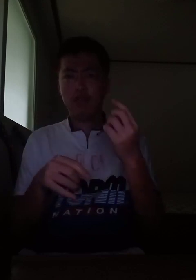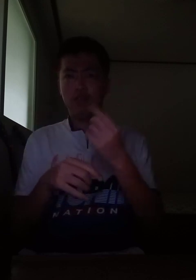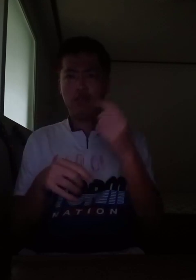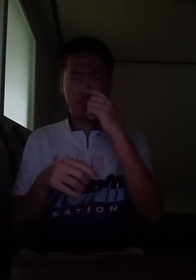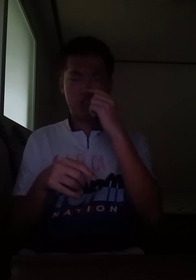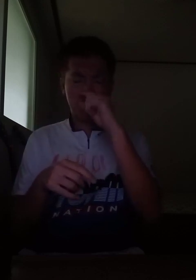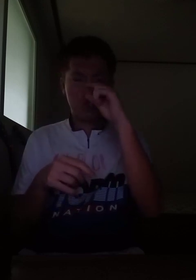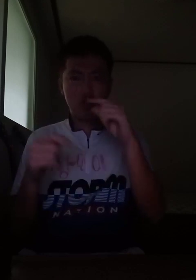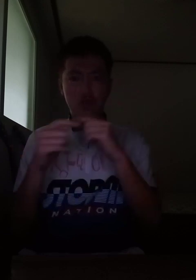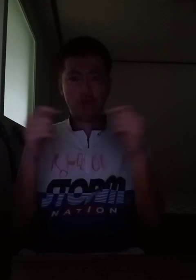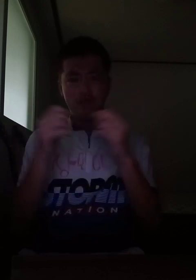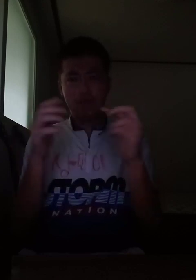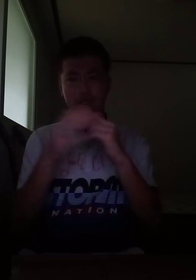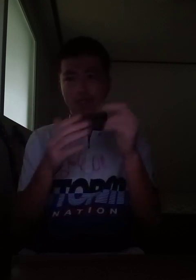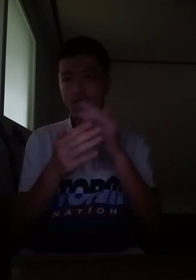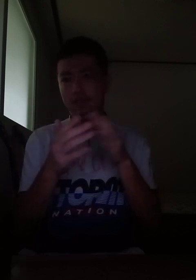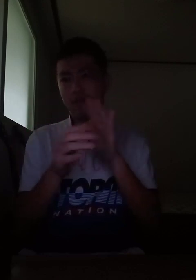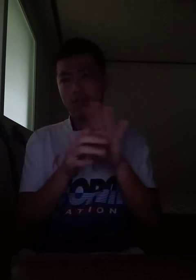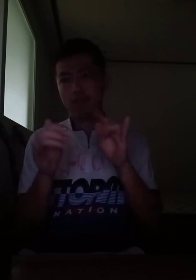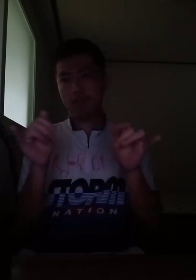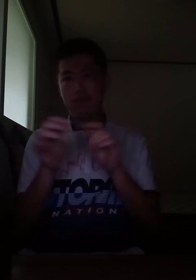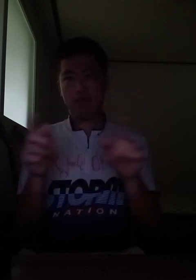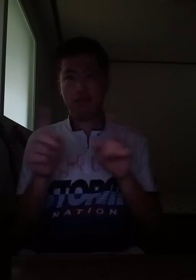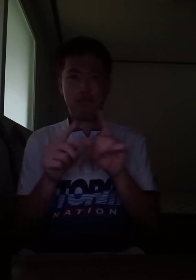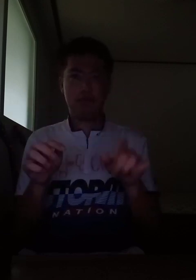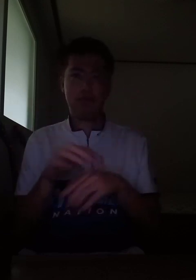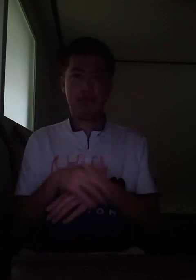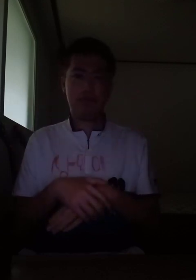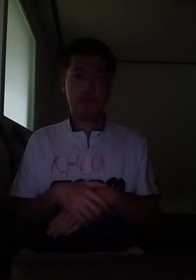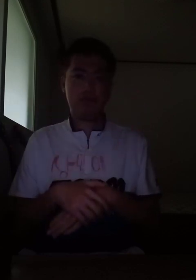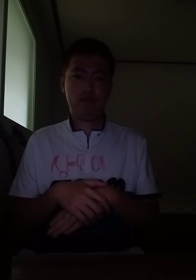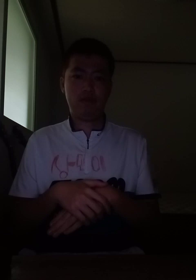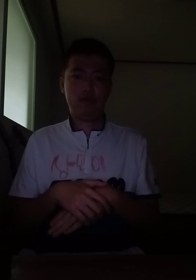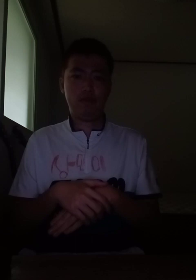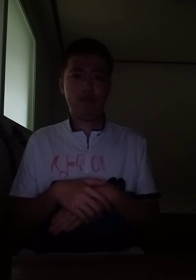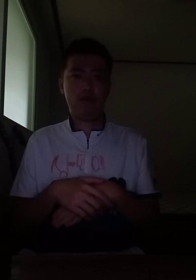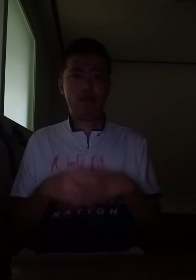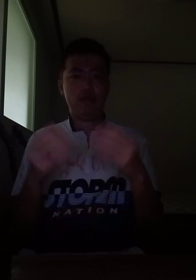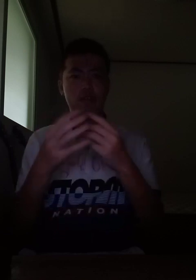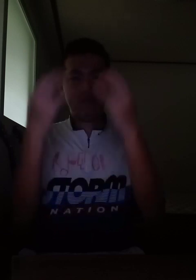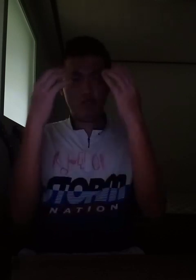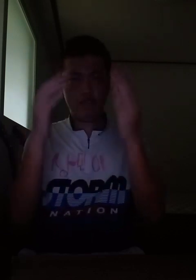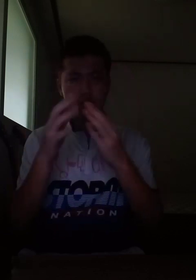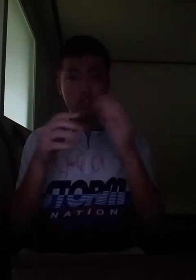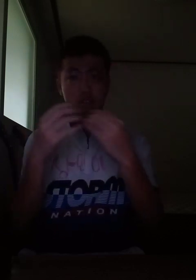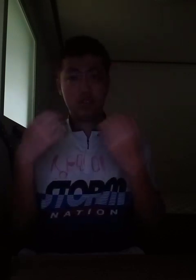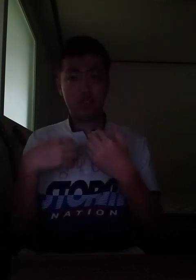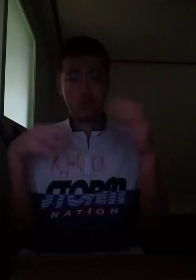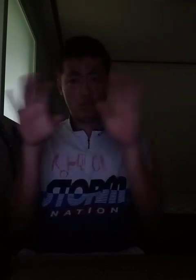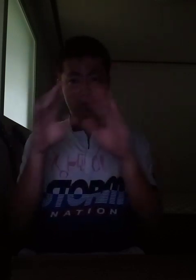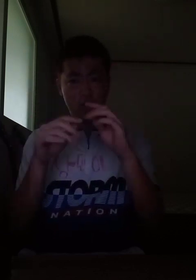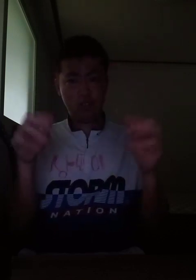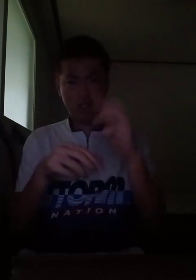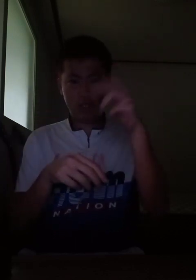취해 우발적으로 범행을 저질렀다고 진술한 것으로 전해졌습니다. 여름철 야간 해수욕장에서 음주행위가 빈번한